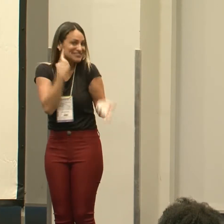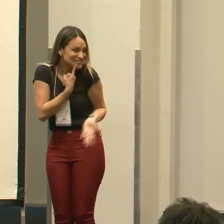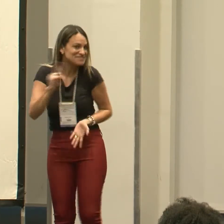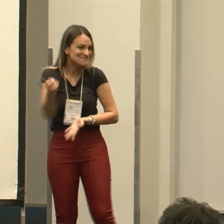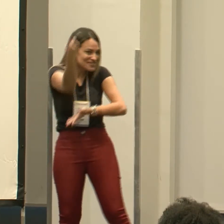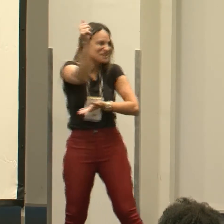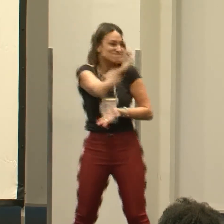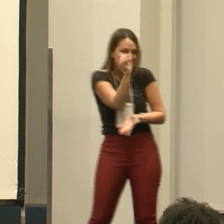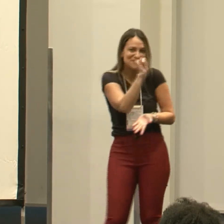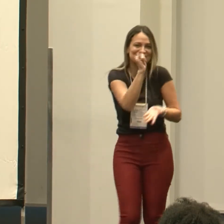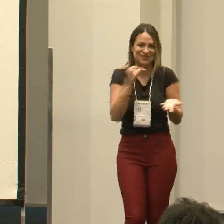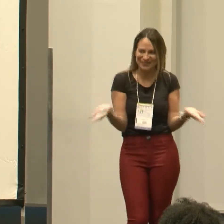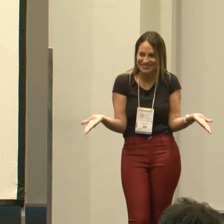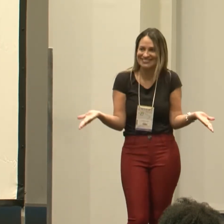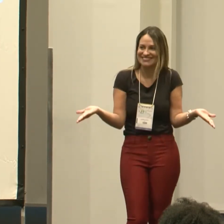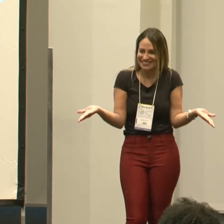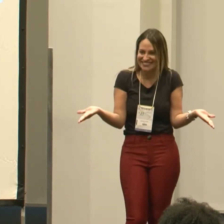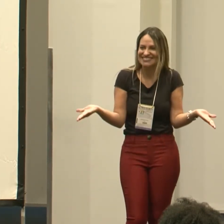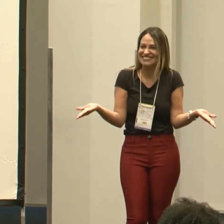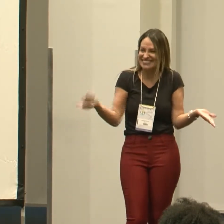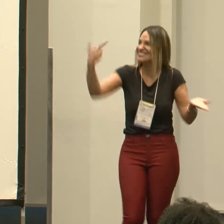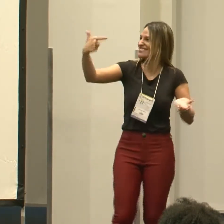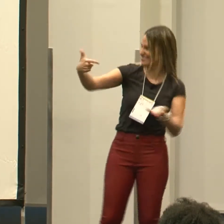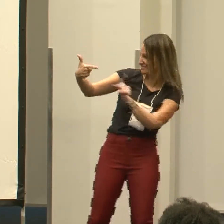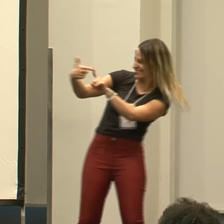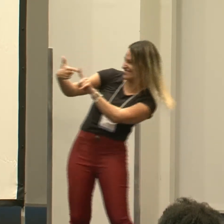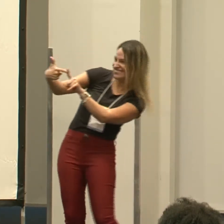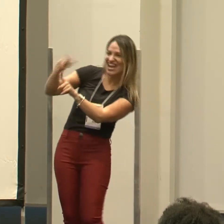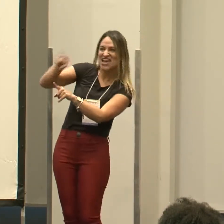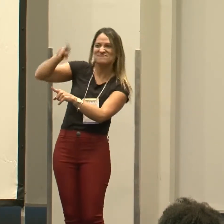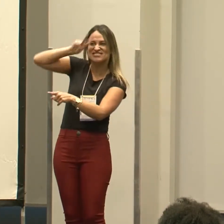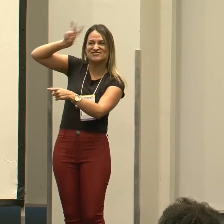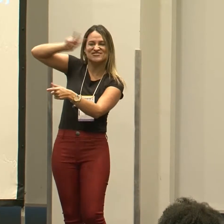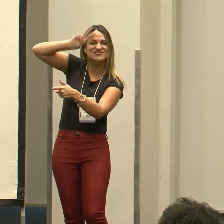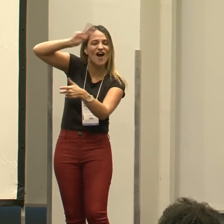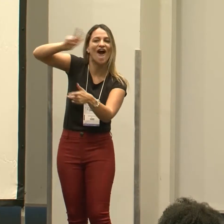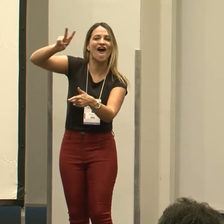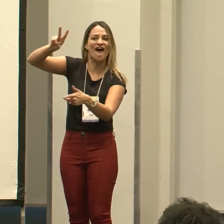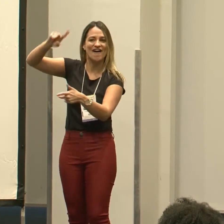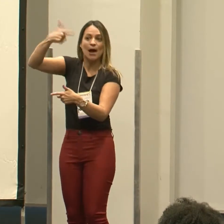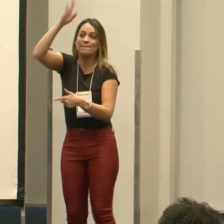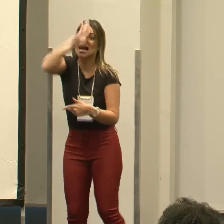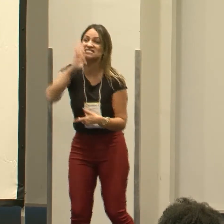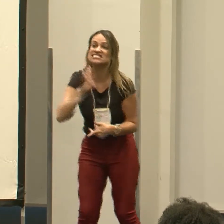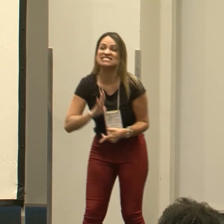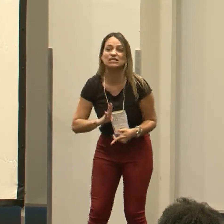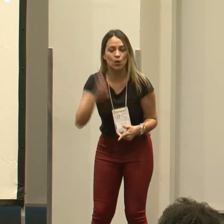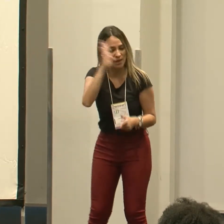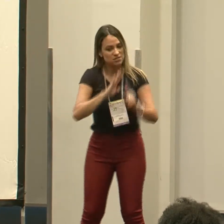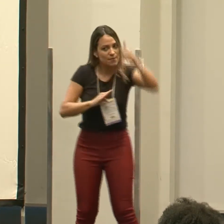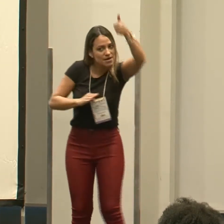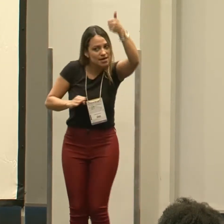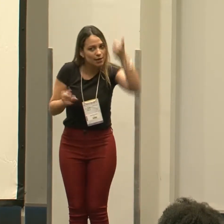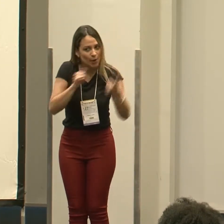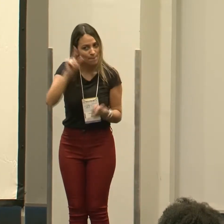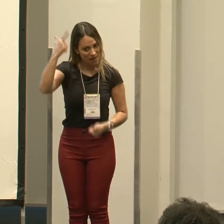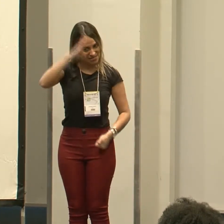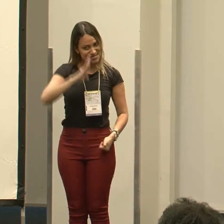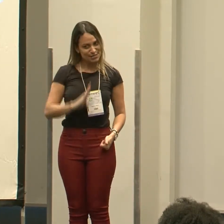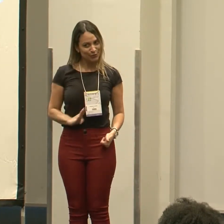diretor do INES. Agora nós temos o Paulo André, o primeiro surdo diretor, né, mas se a gente for buscar na história do Brasil,